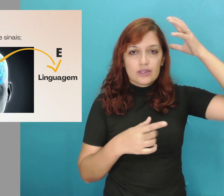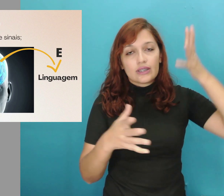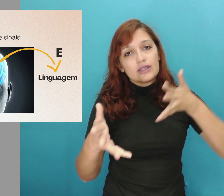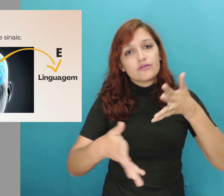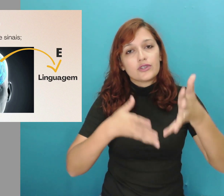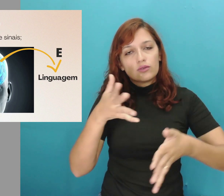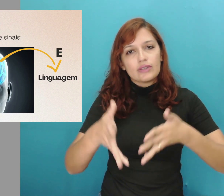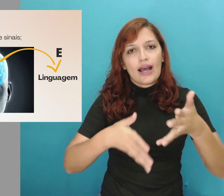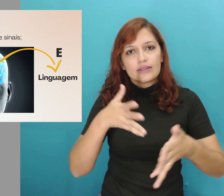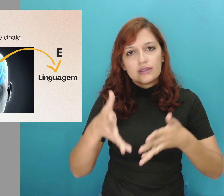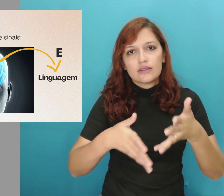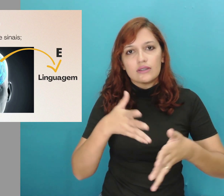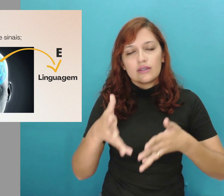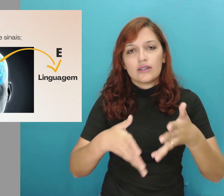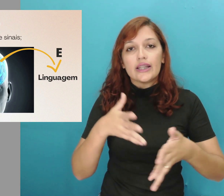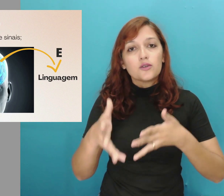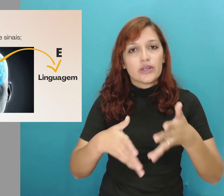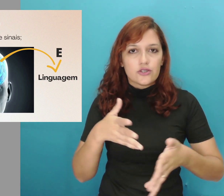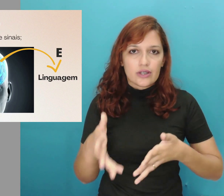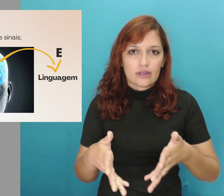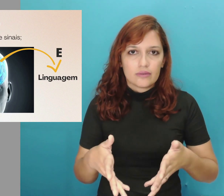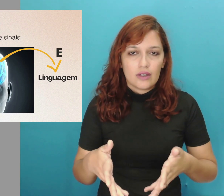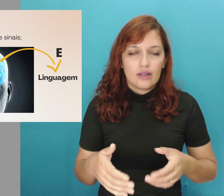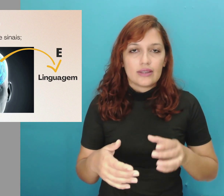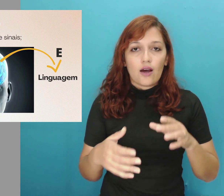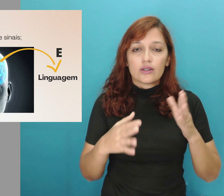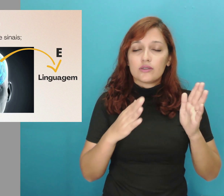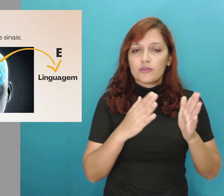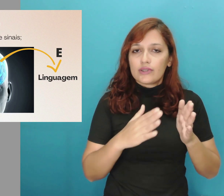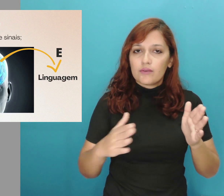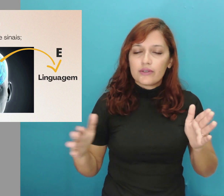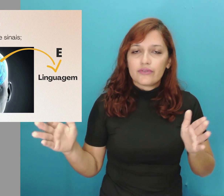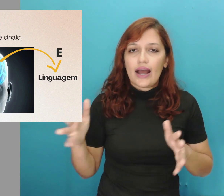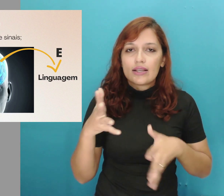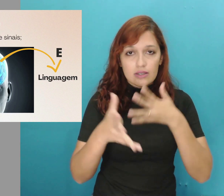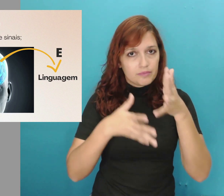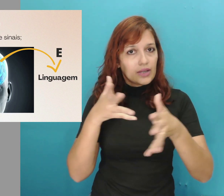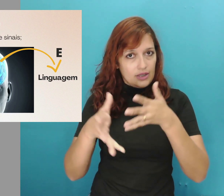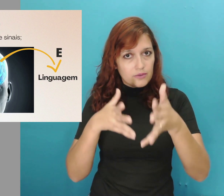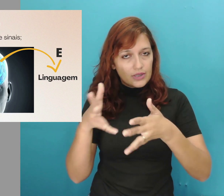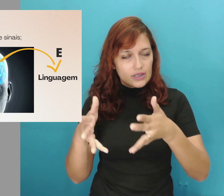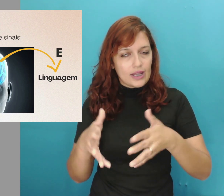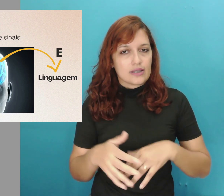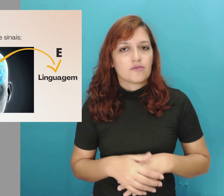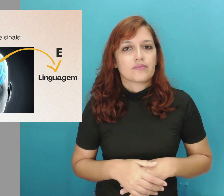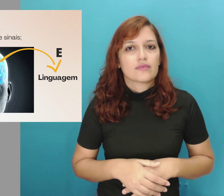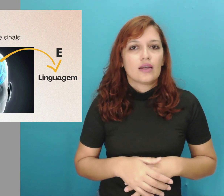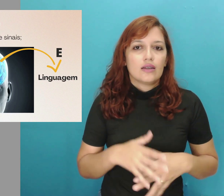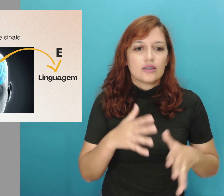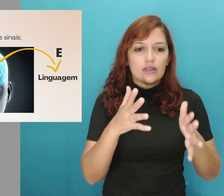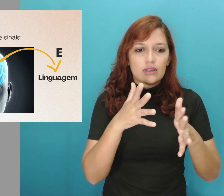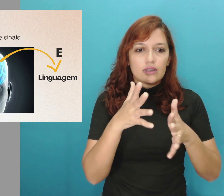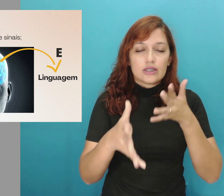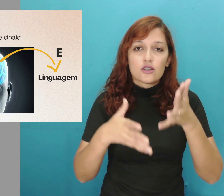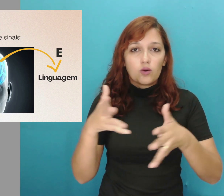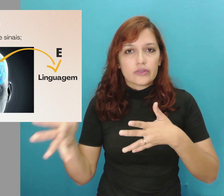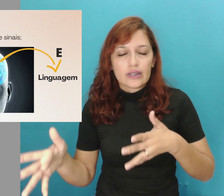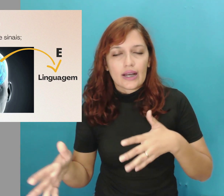tinha dificuldade linguística na hora de montar uma frase em língua de sinais, de se